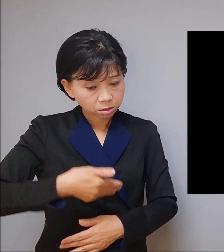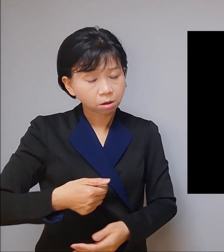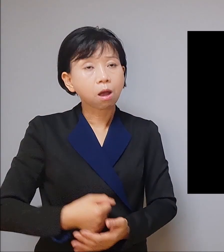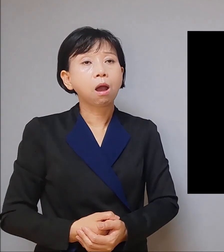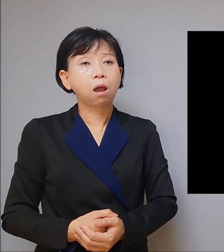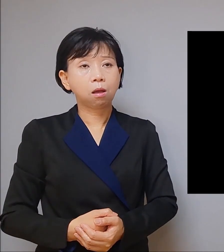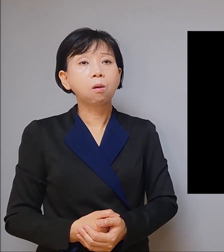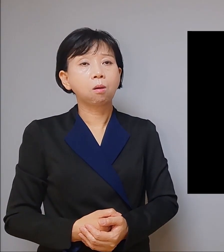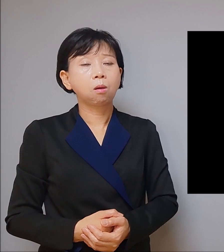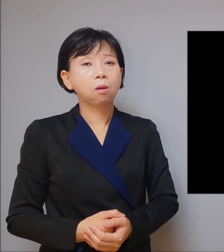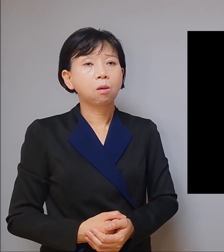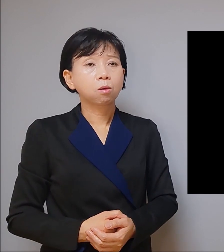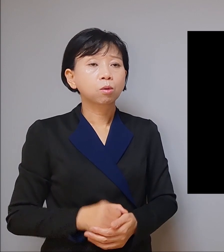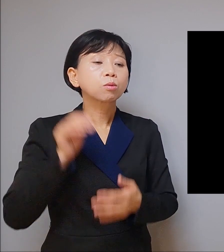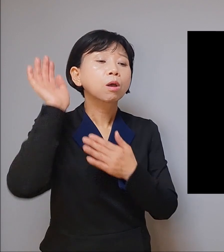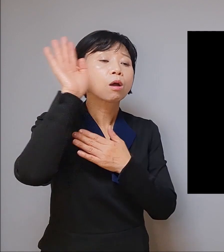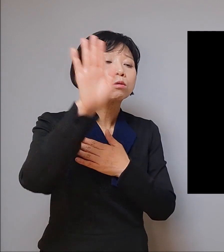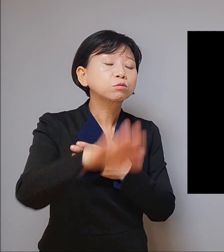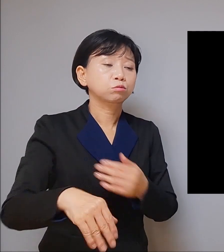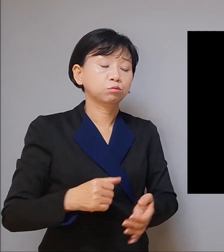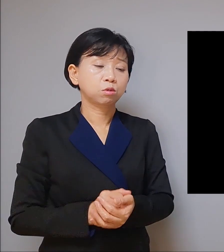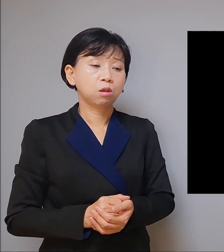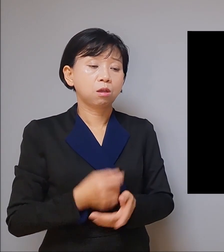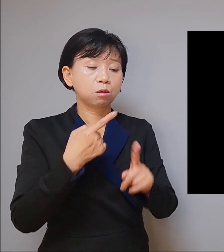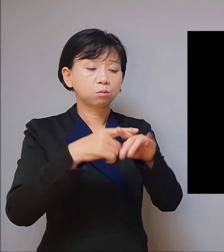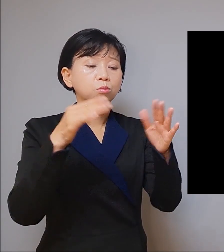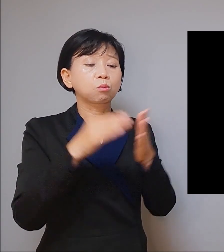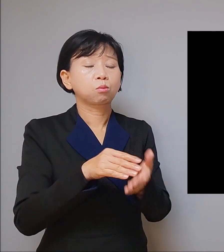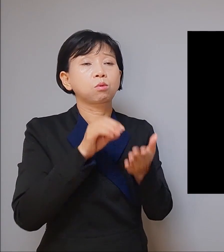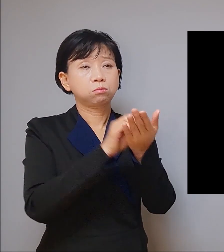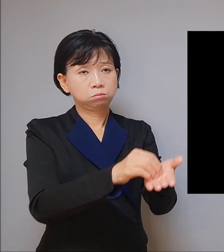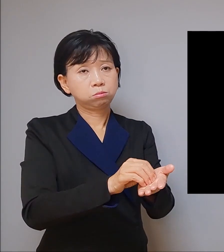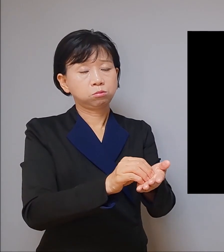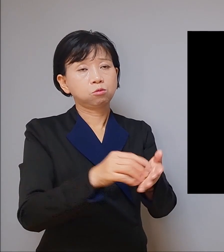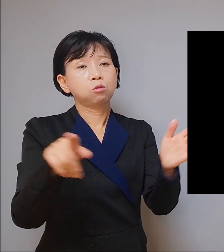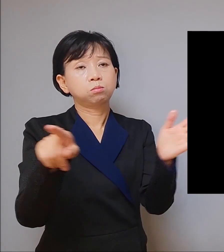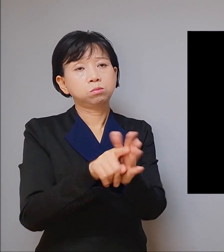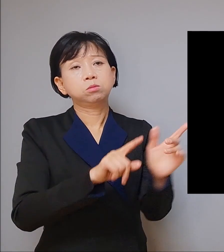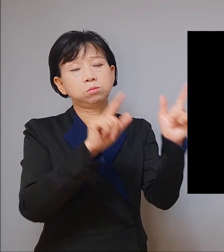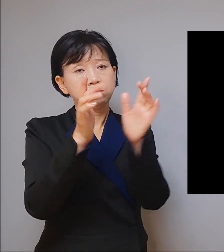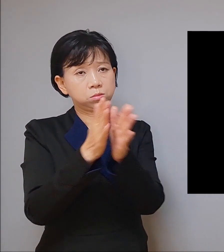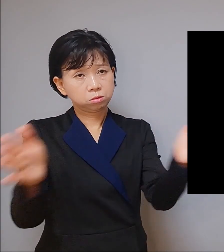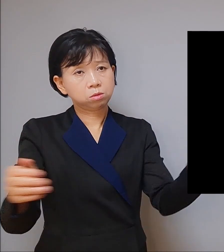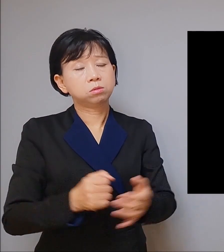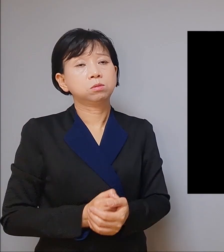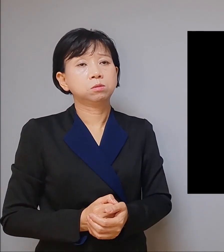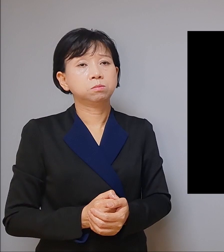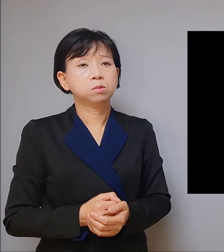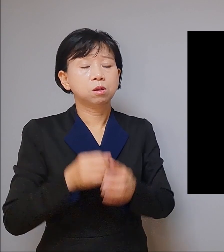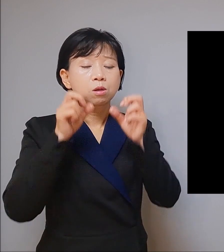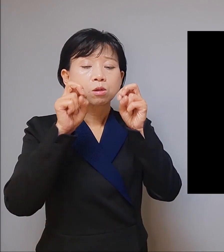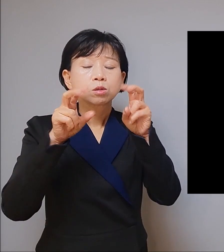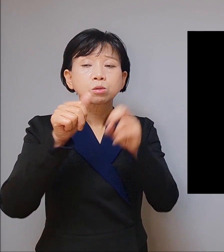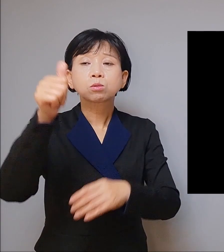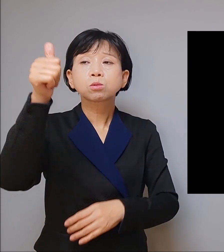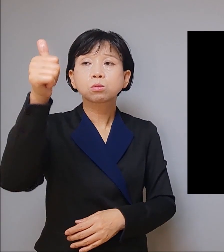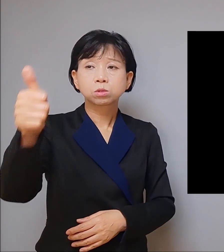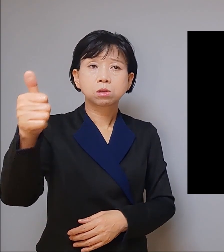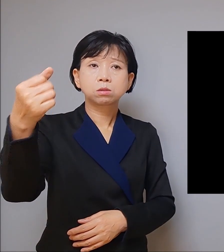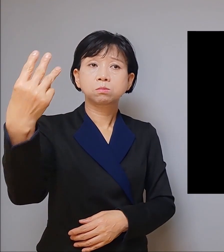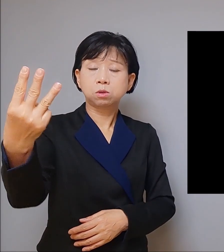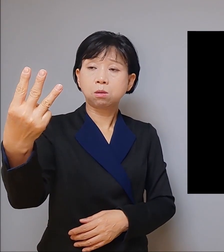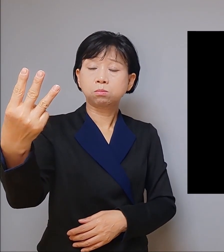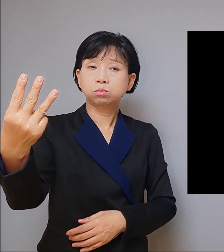카리비안 선교대회에 참석하여 이 간증을 나누었습니다. 3명의 선교사가 와서 우리도